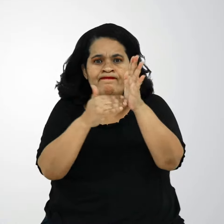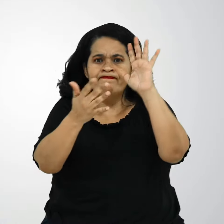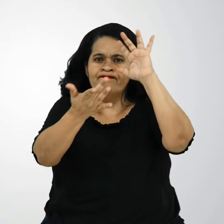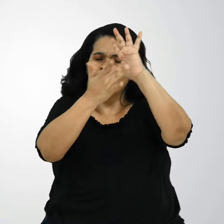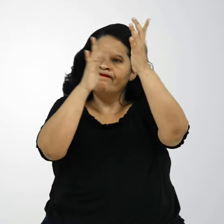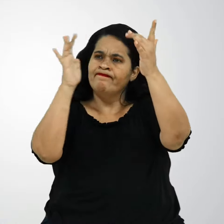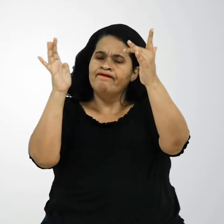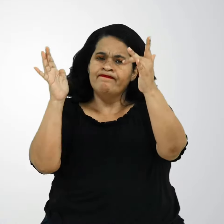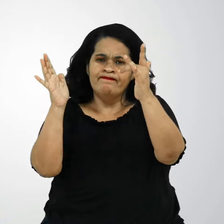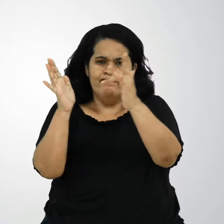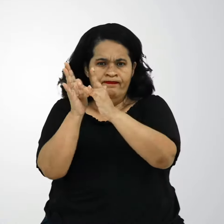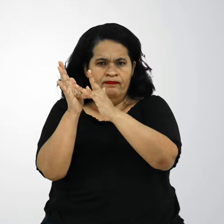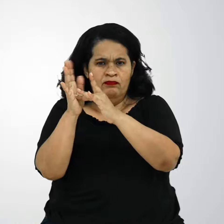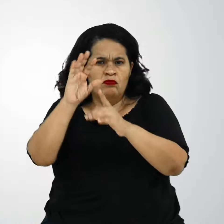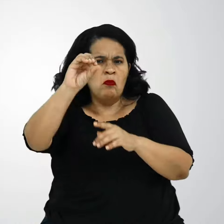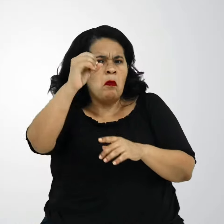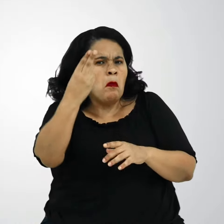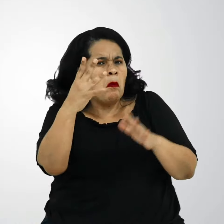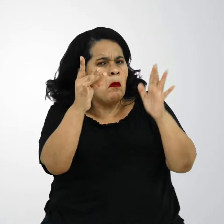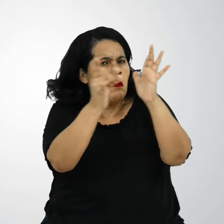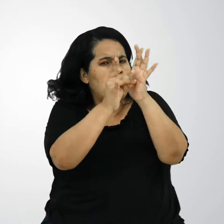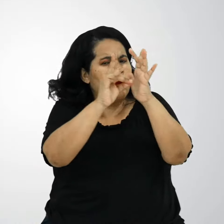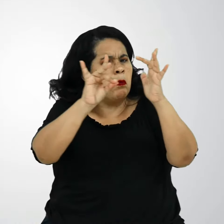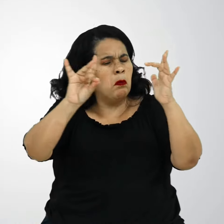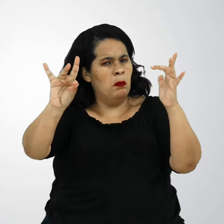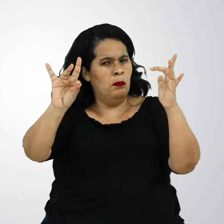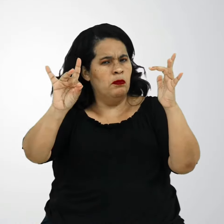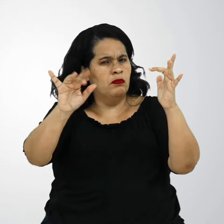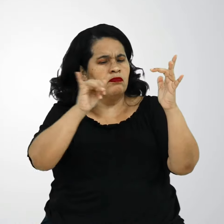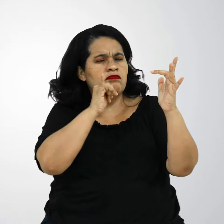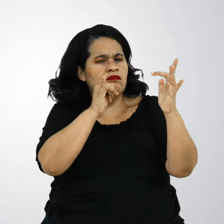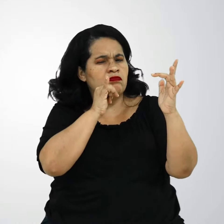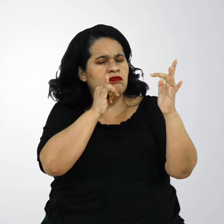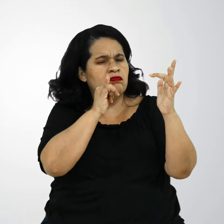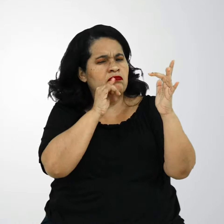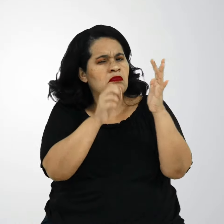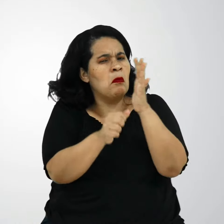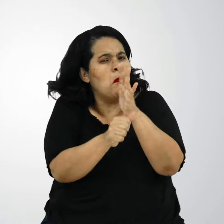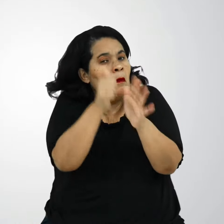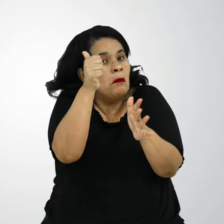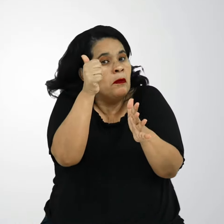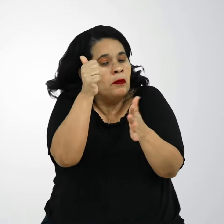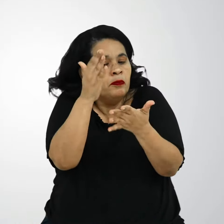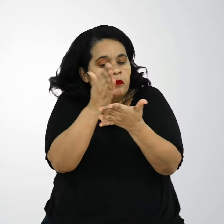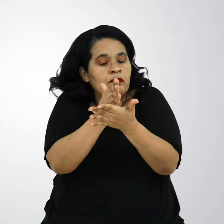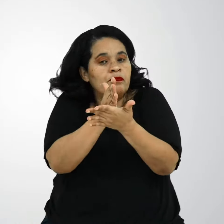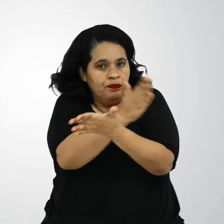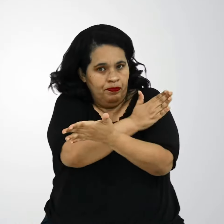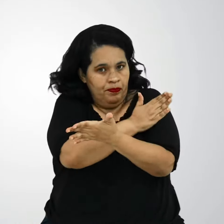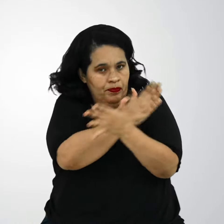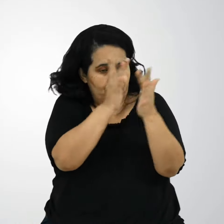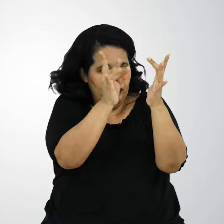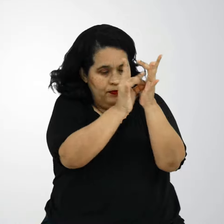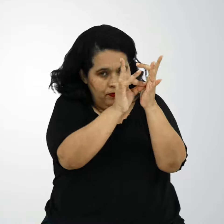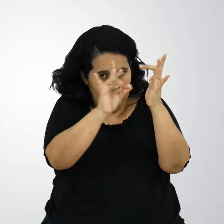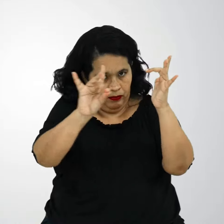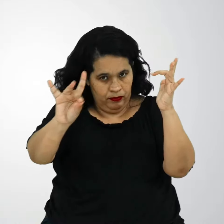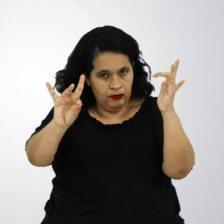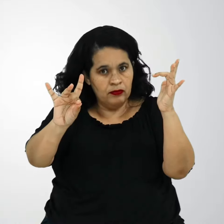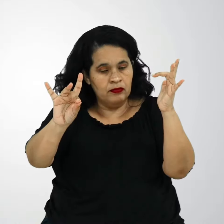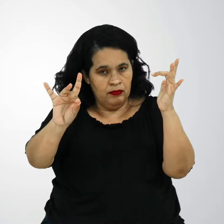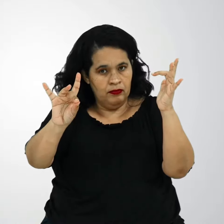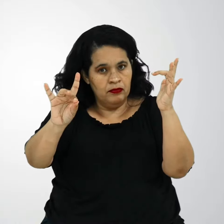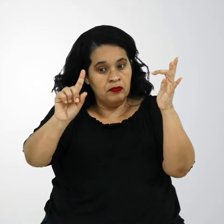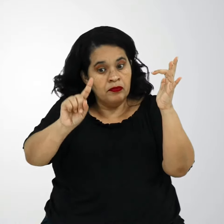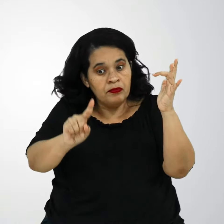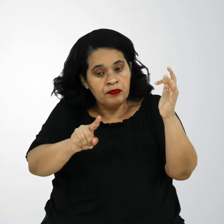é até a chegada do anticristo, né? Que é a primeira metade da semana. É um tempo grande, né? Sim. E